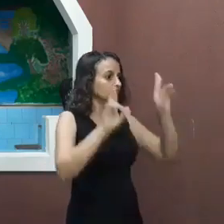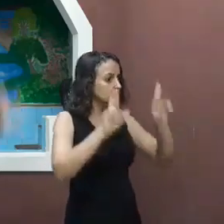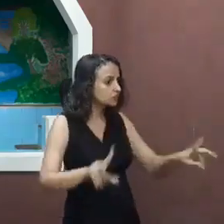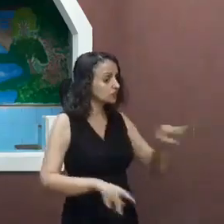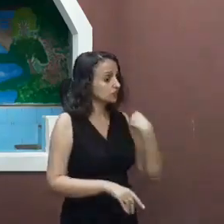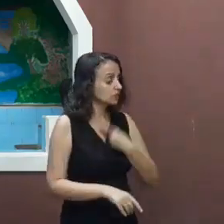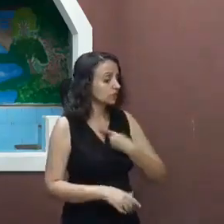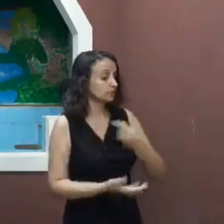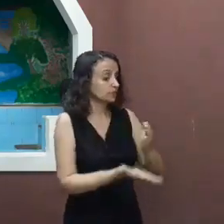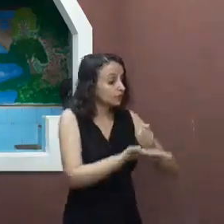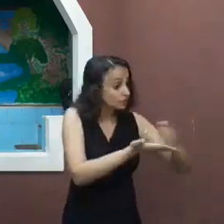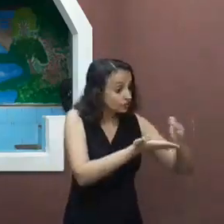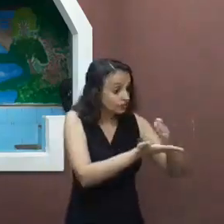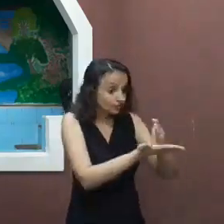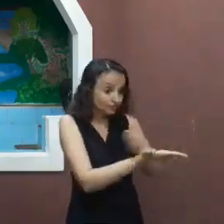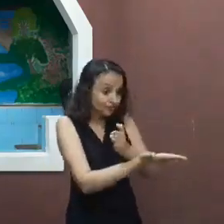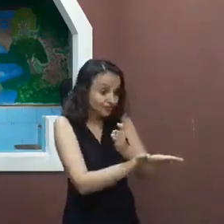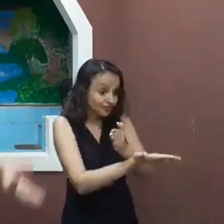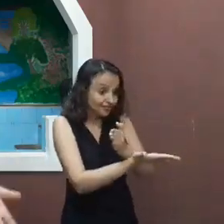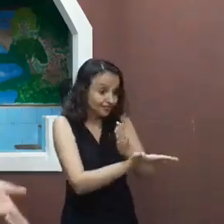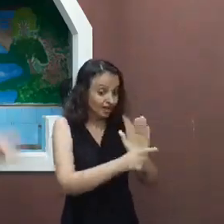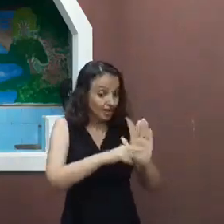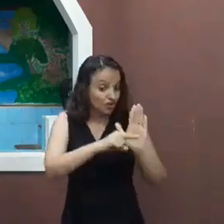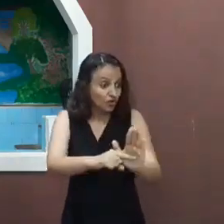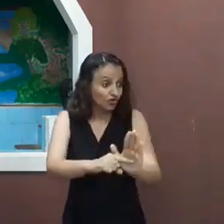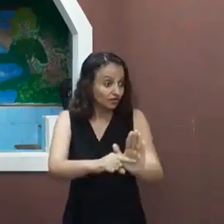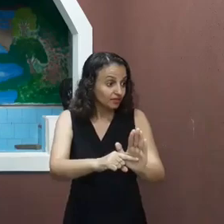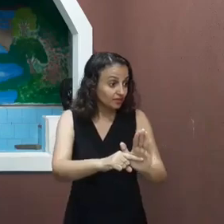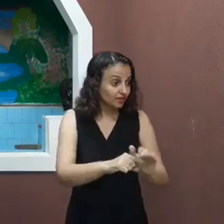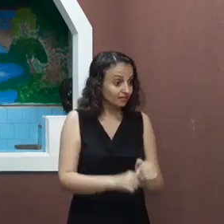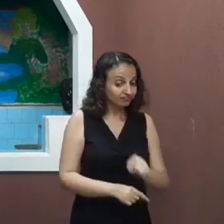de repartir com aquele que tem menos de nós.